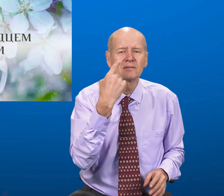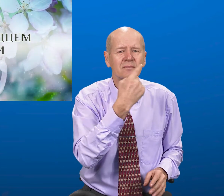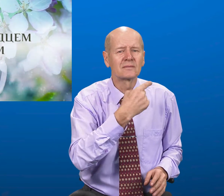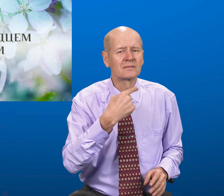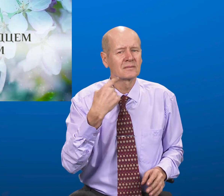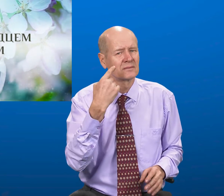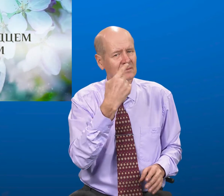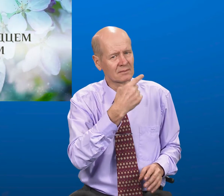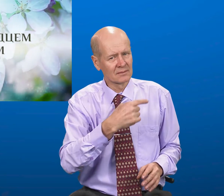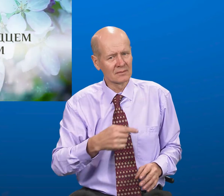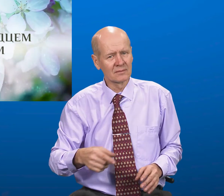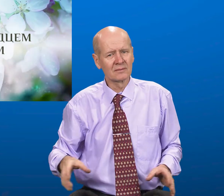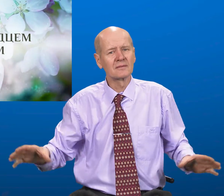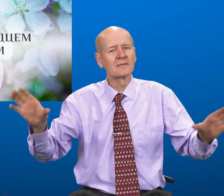Славлю сердцем и